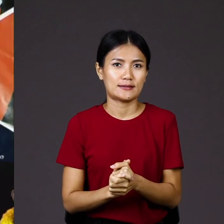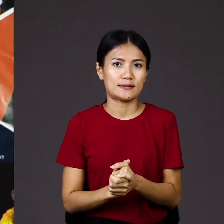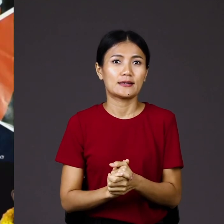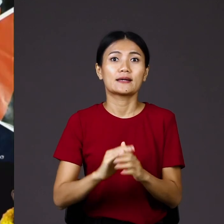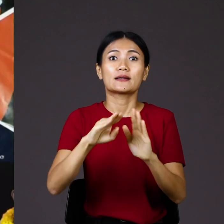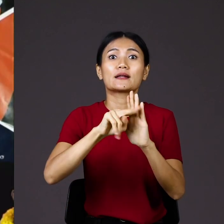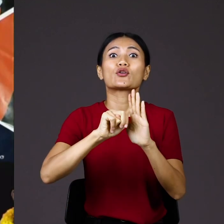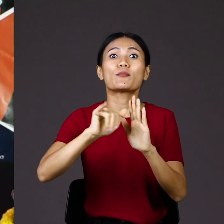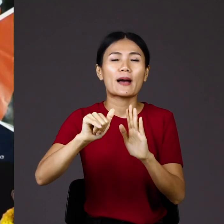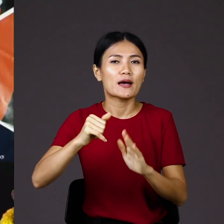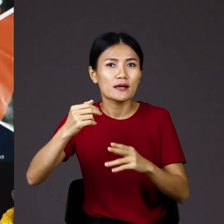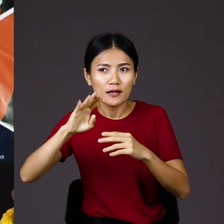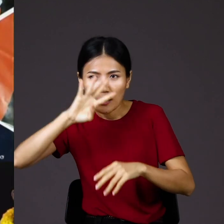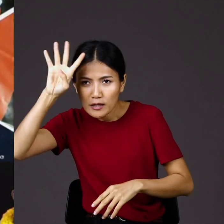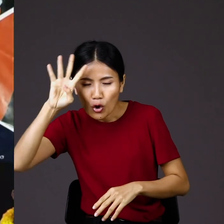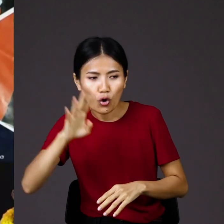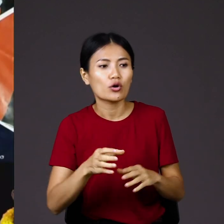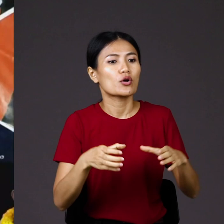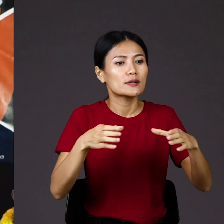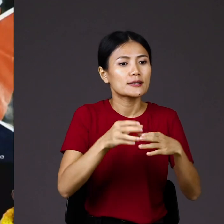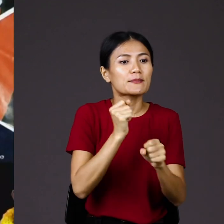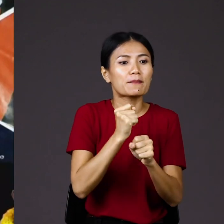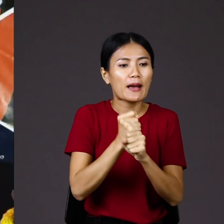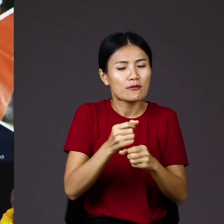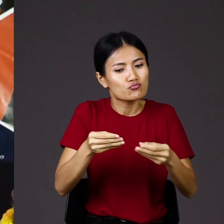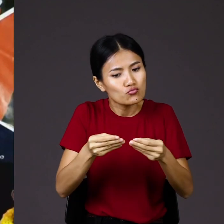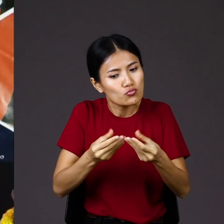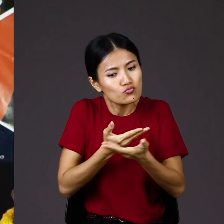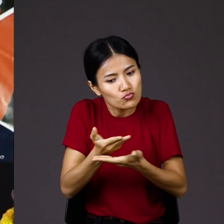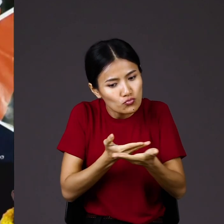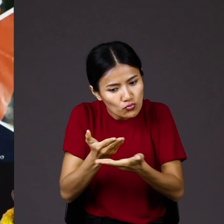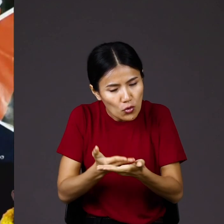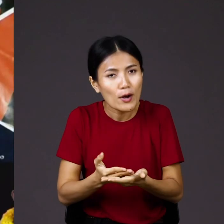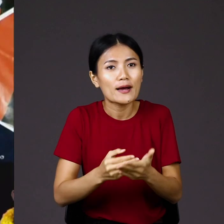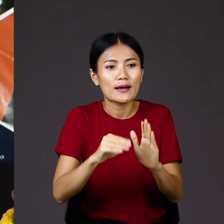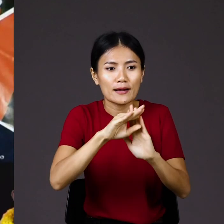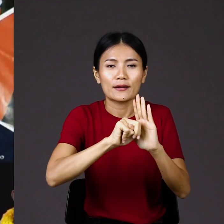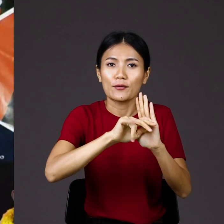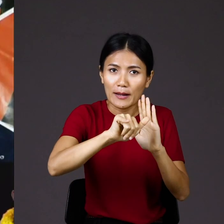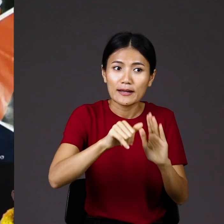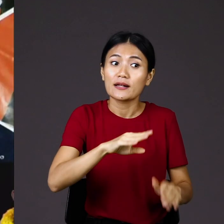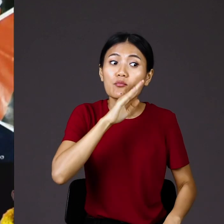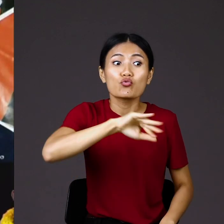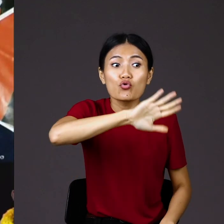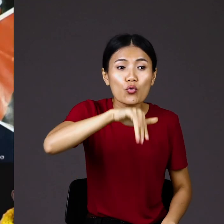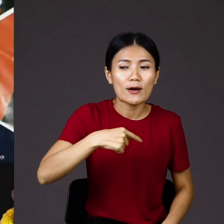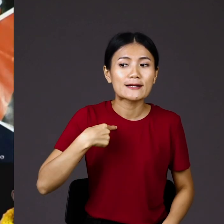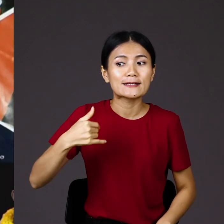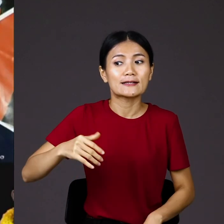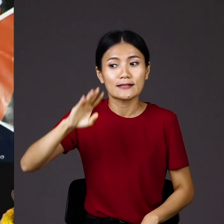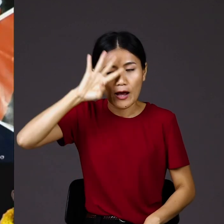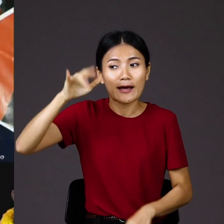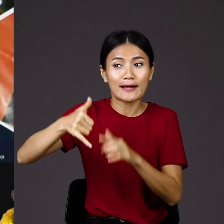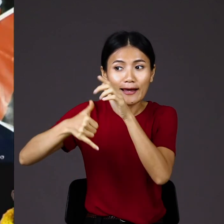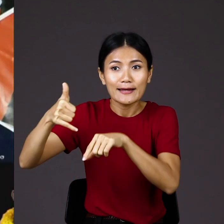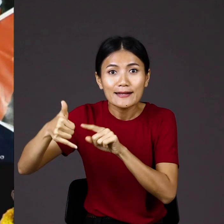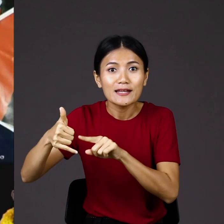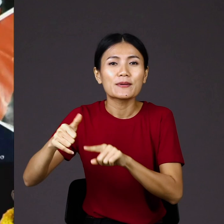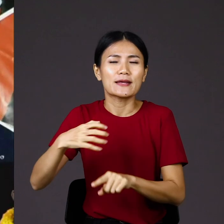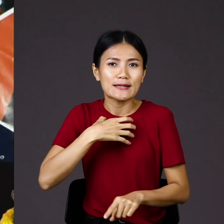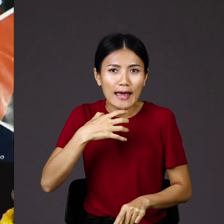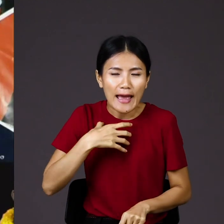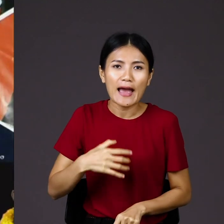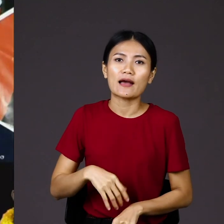บจกับธนาธรและทีมงานดังนั้นถ้าพี่น้องอยากใช้มันสมองของเขาอยากใช้งานเขา